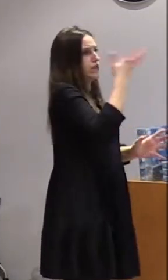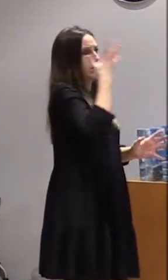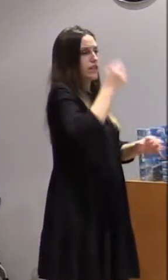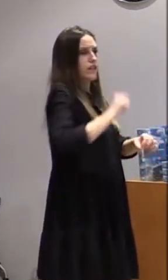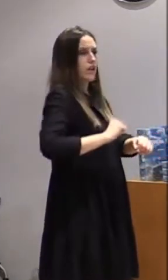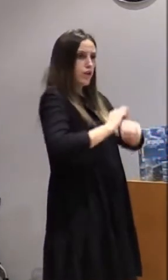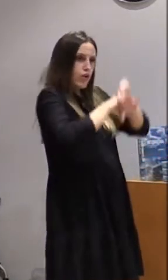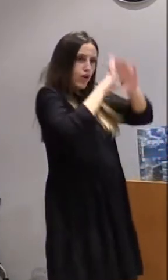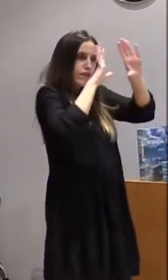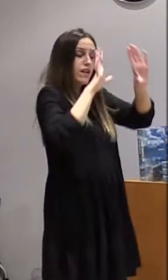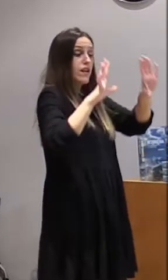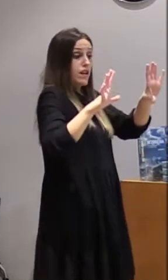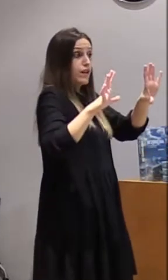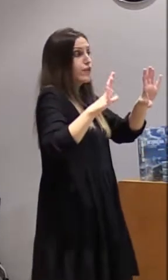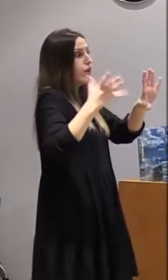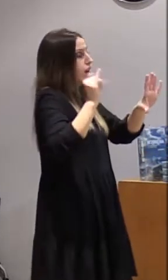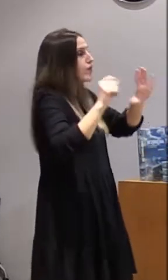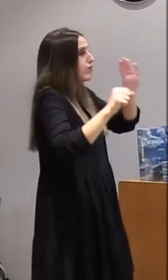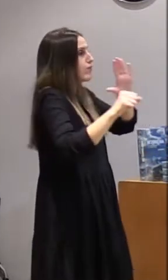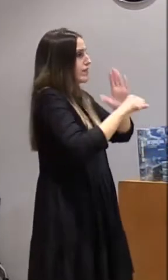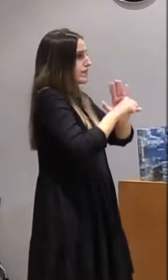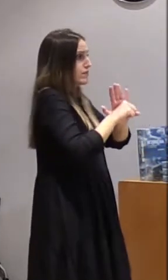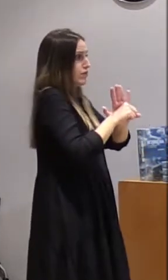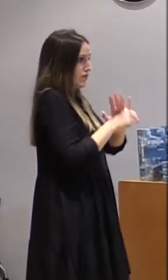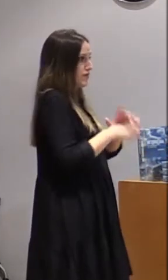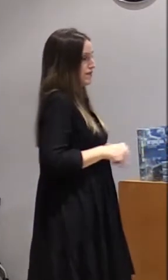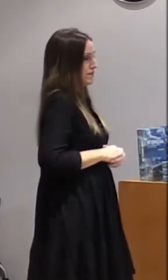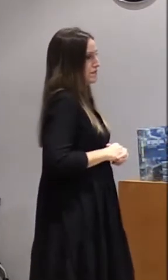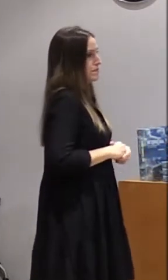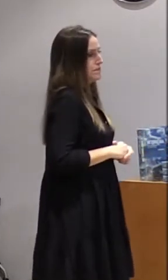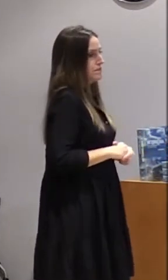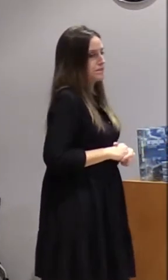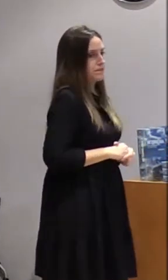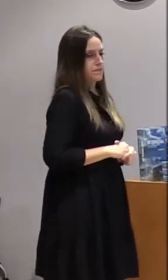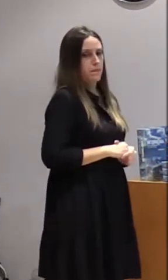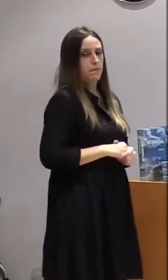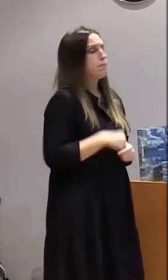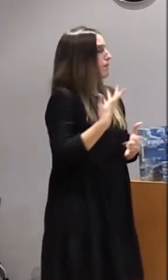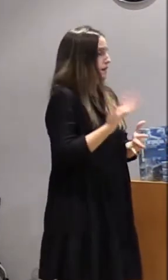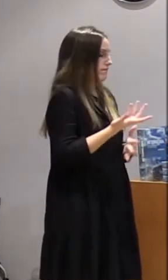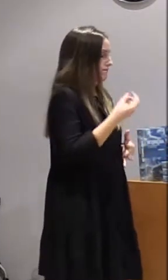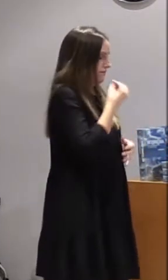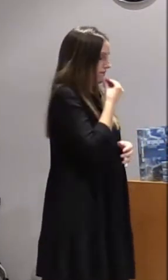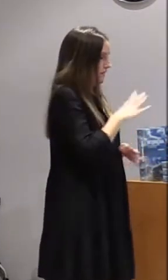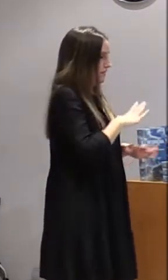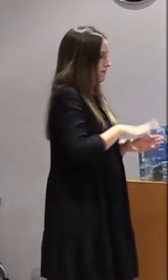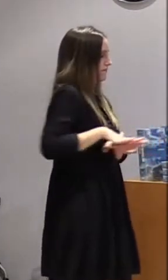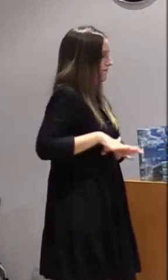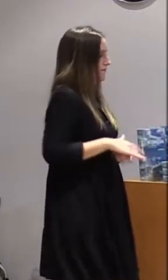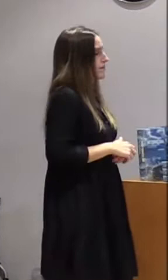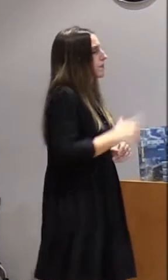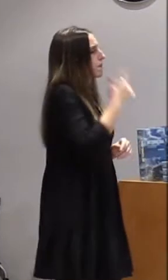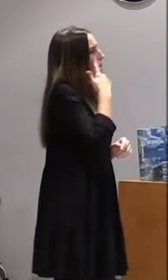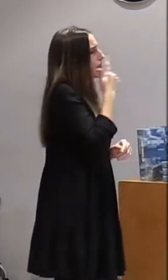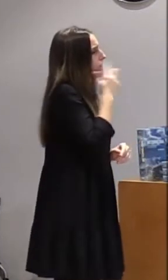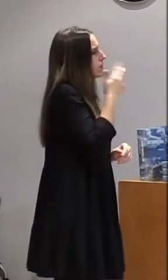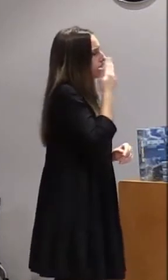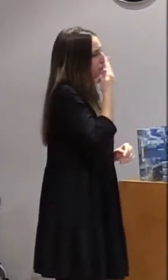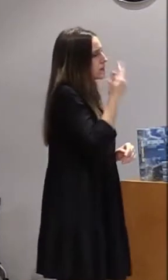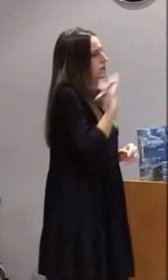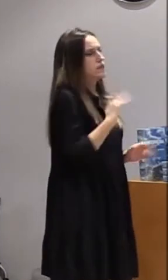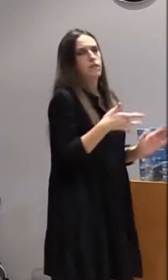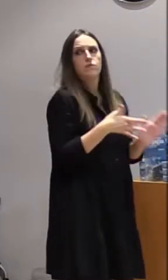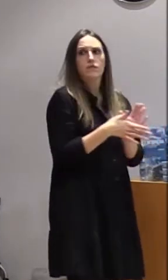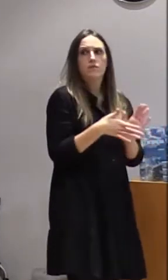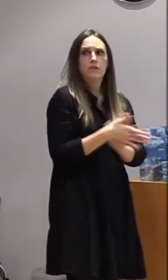que hay una simbología en el tema de usar la tormenta en el cuadro. A lo que voy. Fijaros qué interesante. Estamos hablando